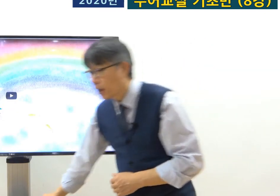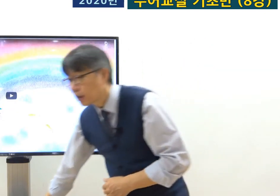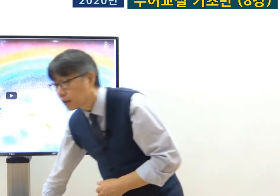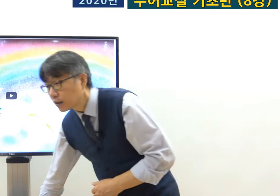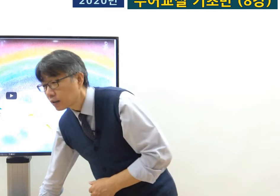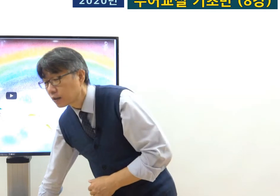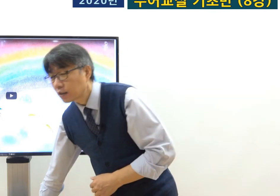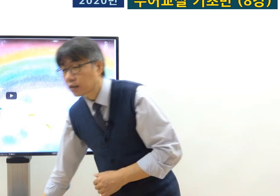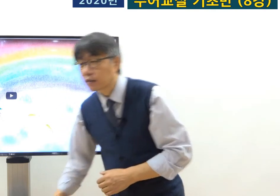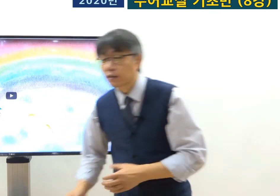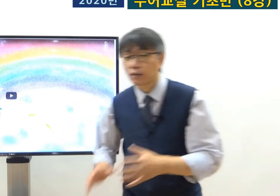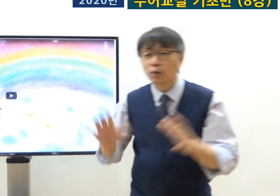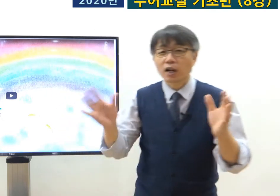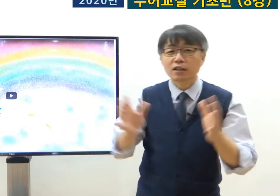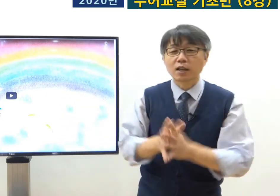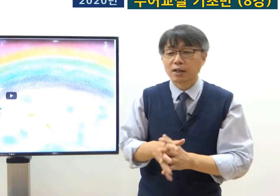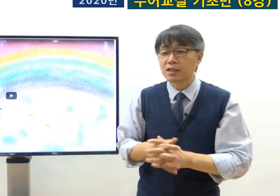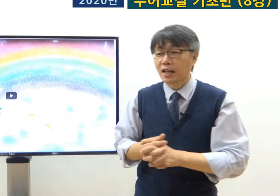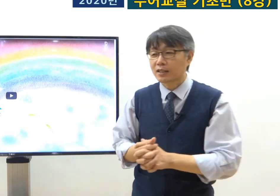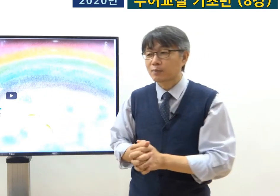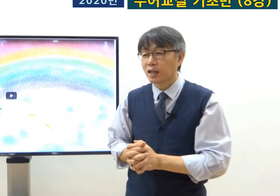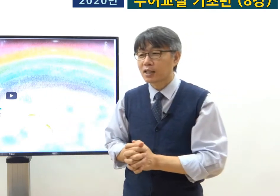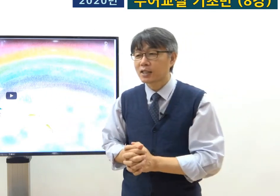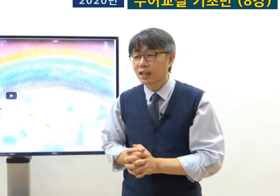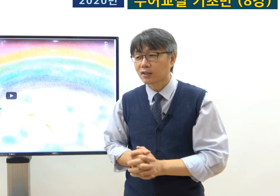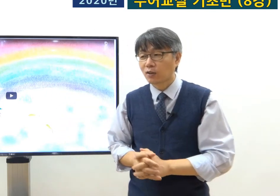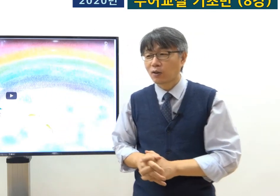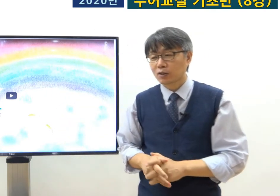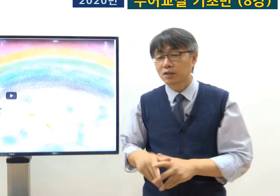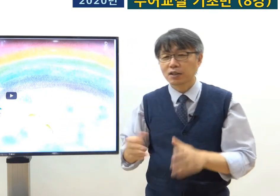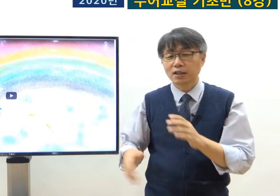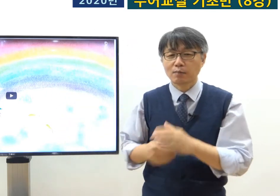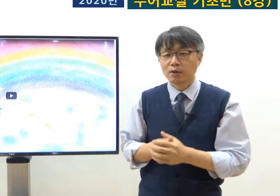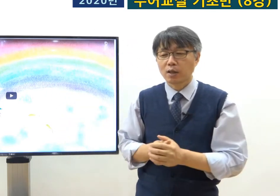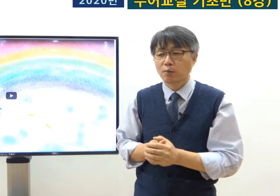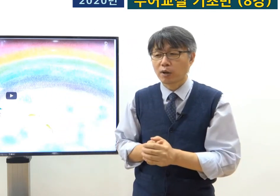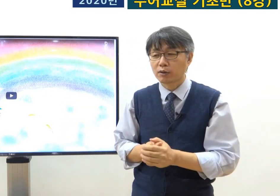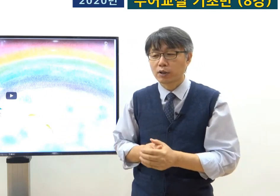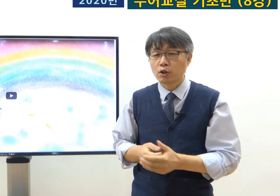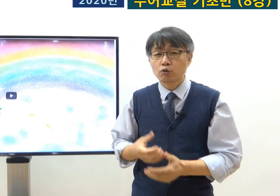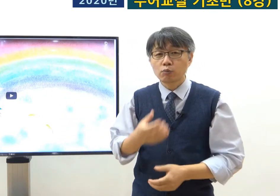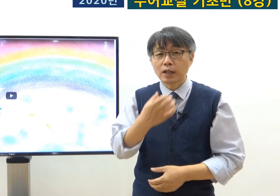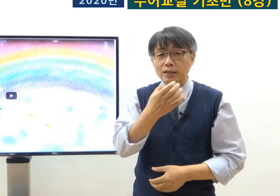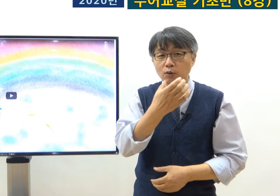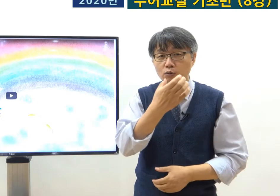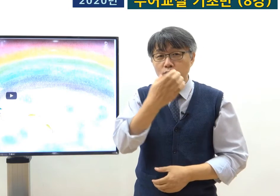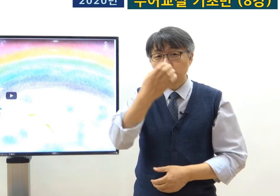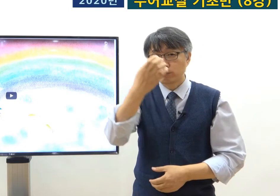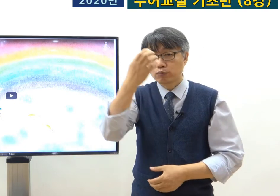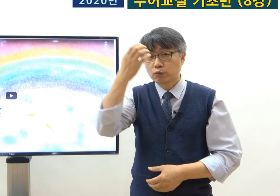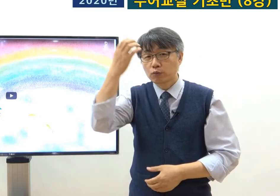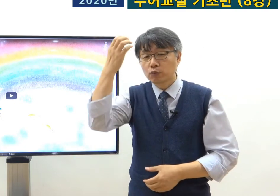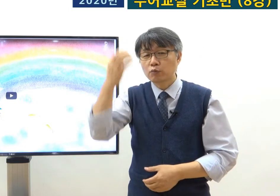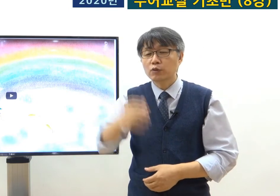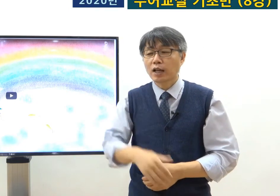네, 그 노래가 그렇게 길지 않습니다. 길지 않아서 천천히 한번 해보면 꿈은 아시죠? 꿈.